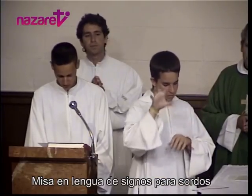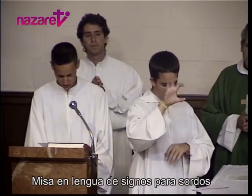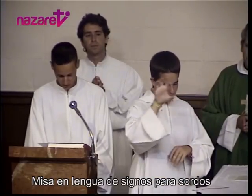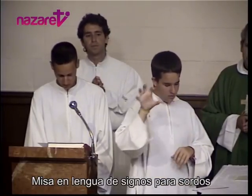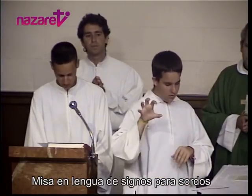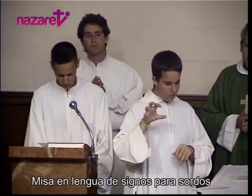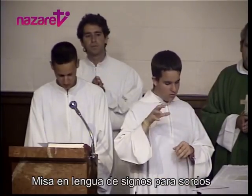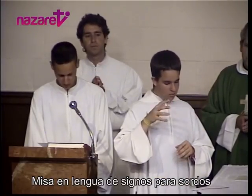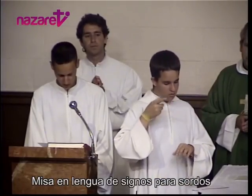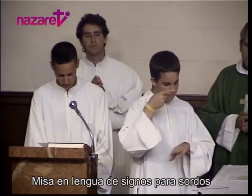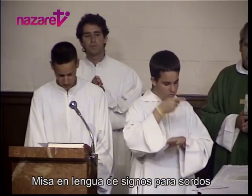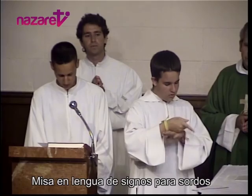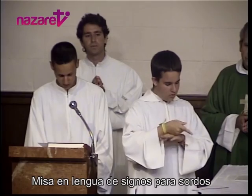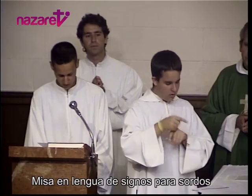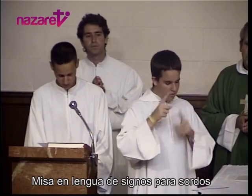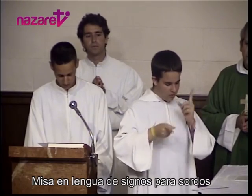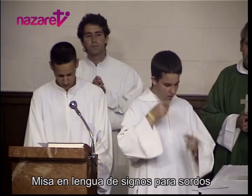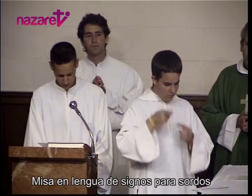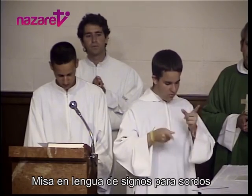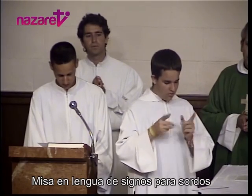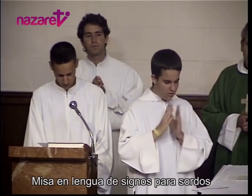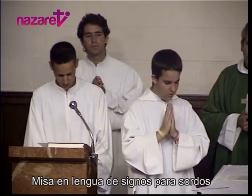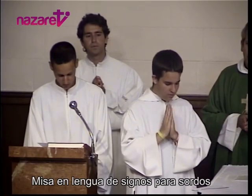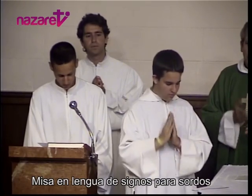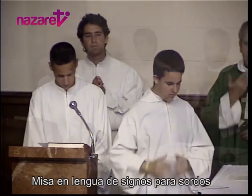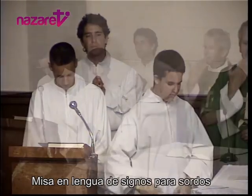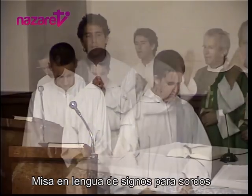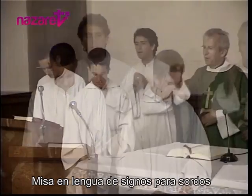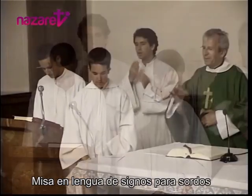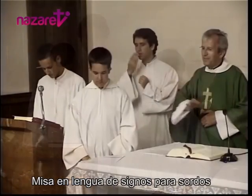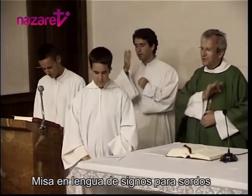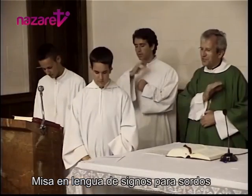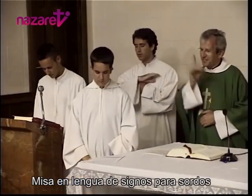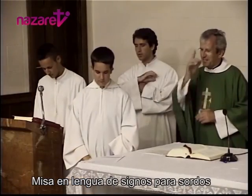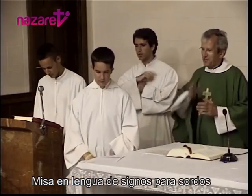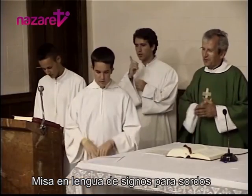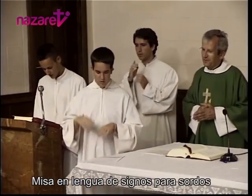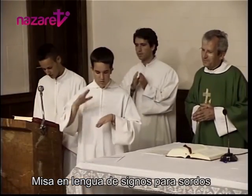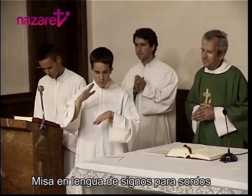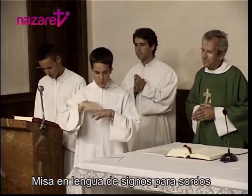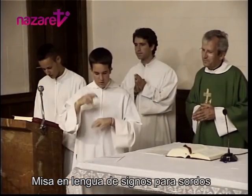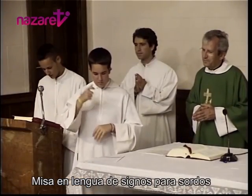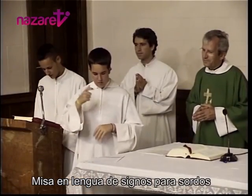países sometidos a dictaduras. Oremos. Te lo pedimos, Señor. Por los que